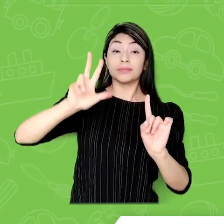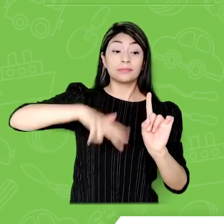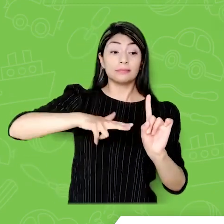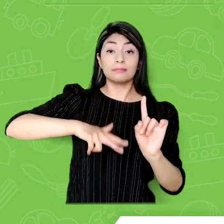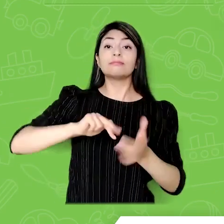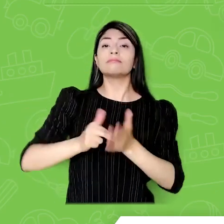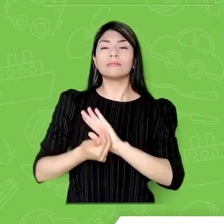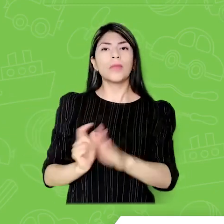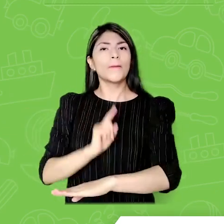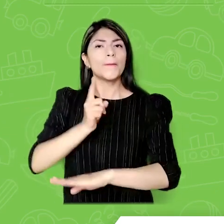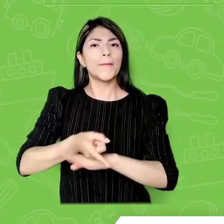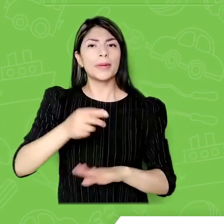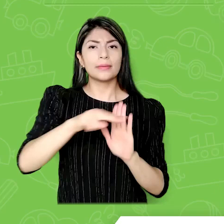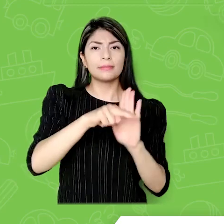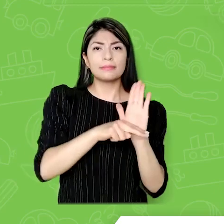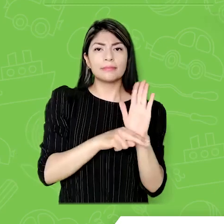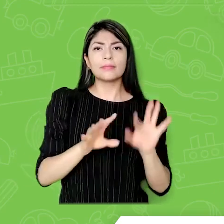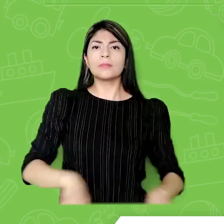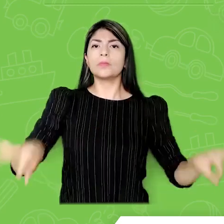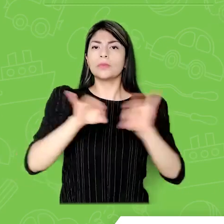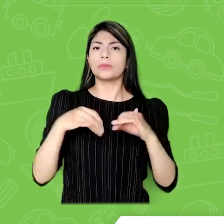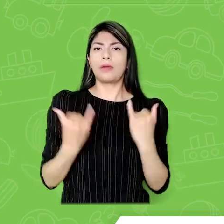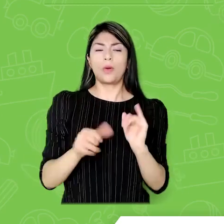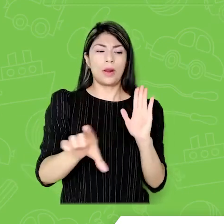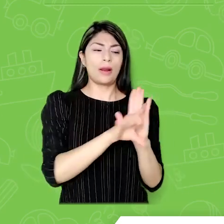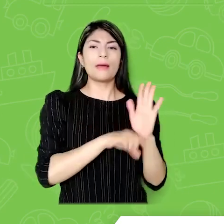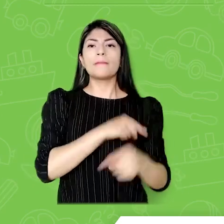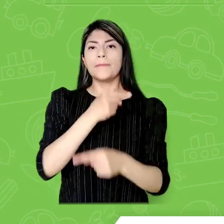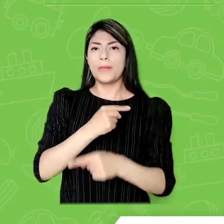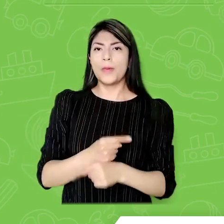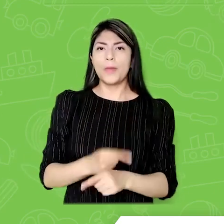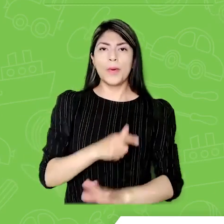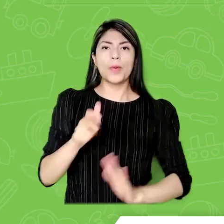la presente ley. Mediante el Acuerdo número